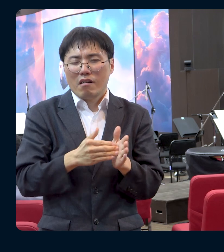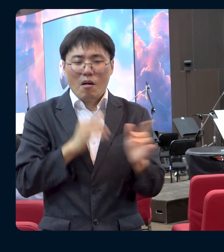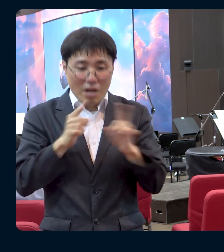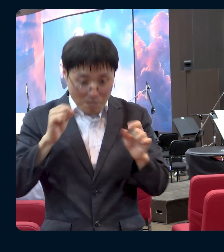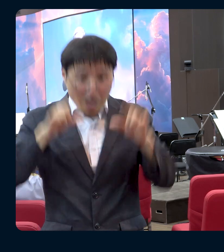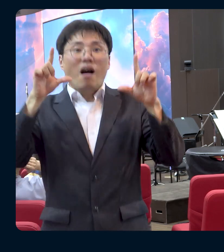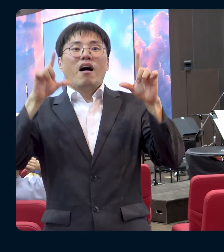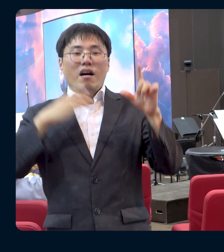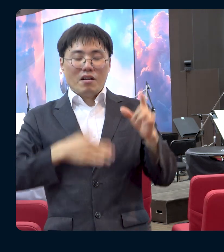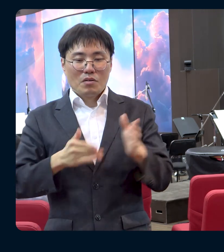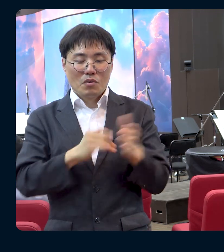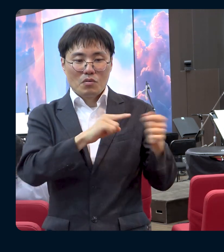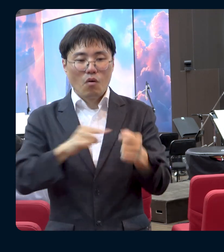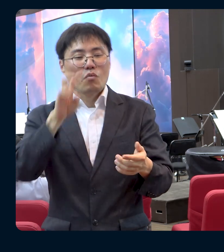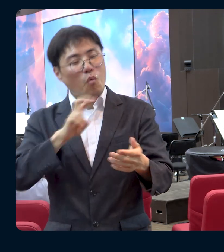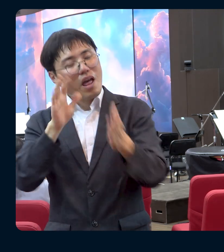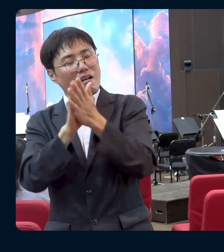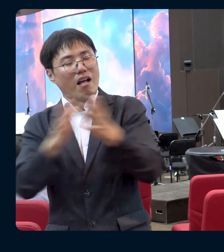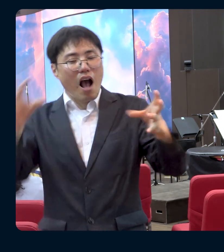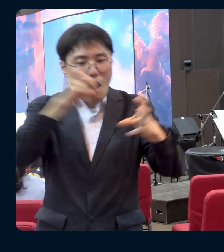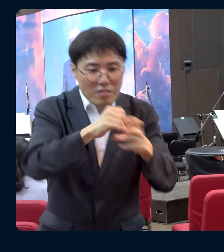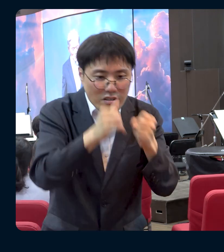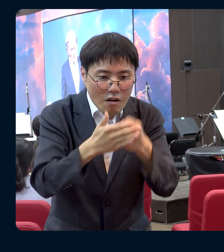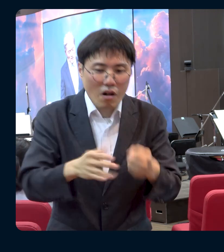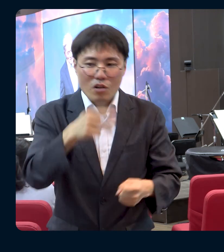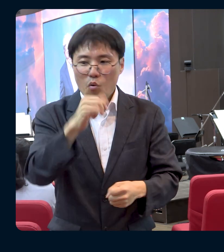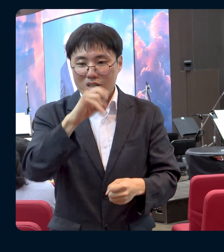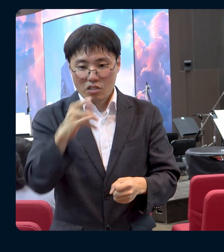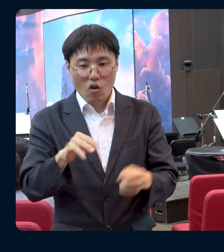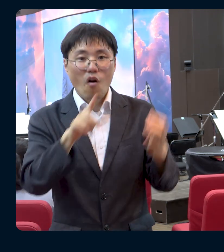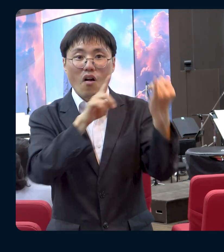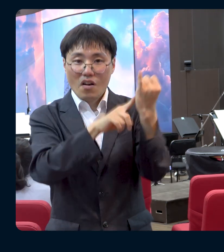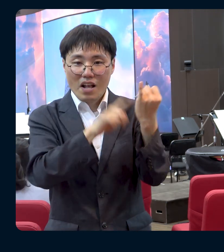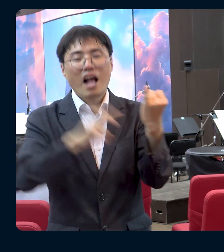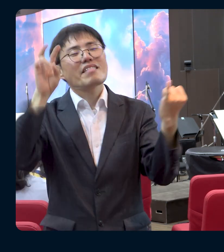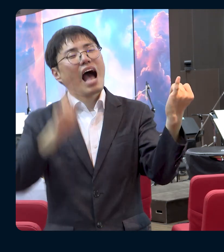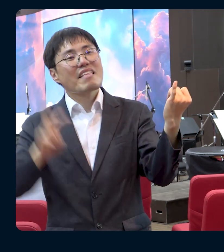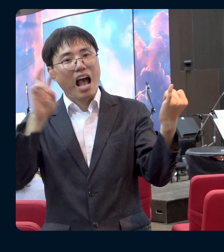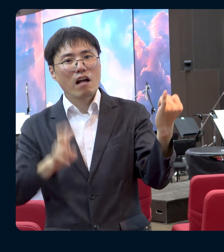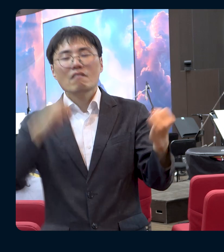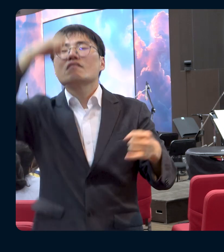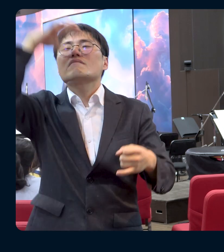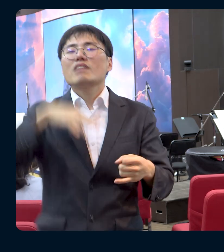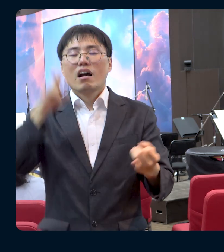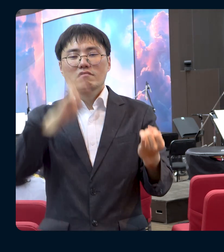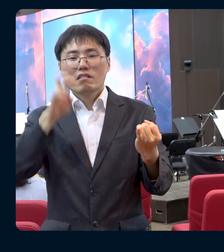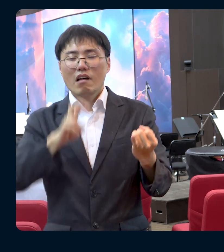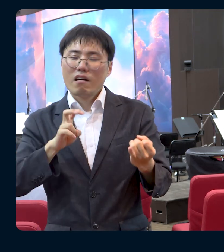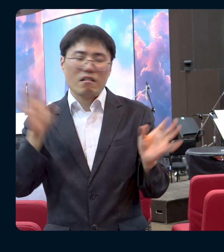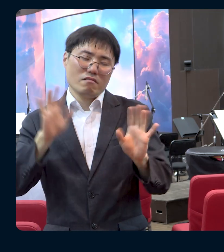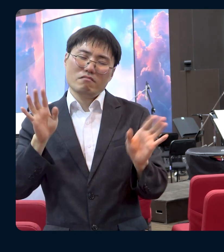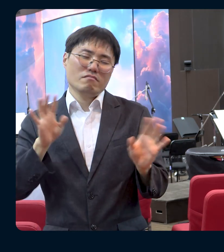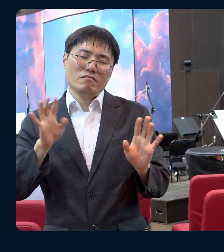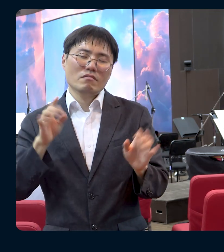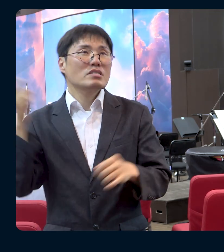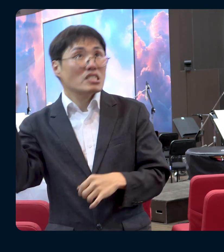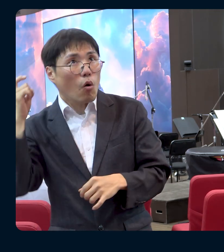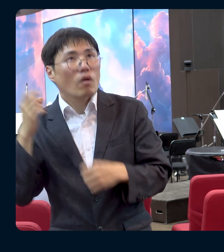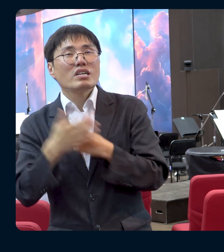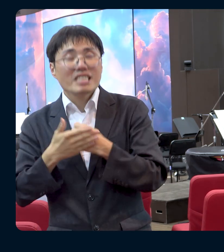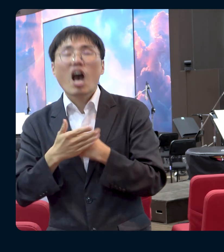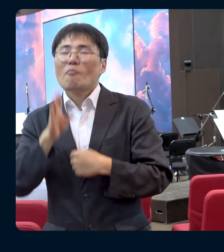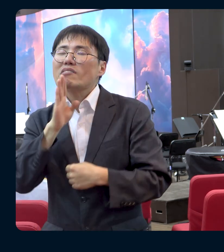가지고 가사를 쓰고 거기에 곡을 붙이니까. 그래서 이 소진영 간사님의 찬양은요, 그냥